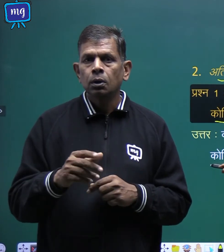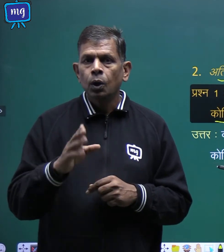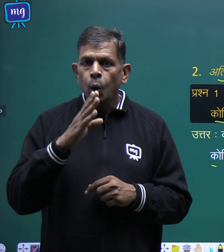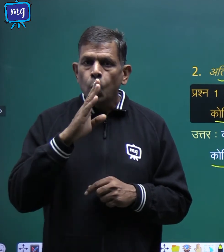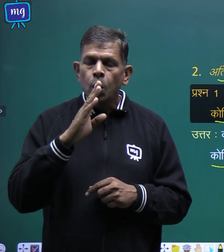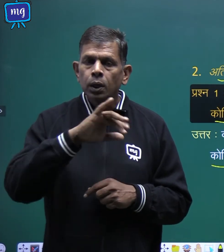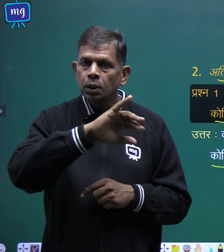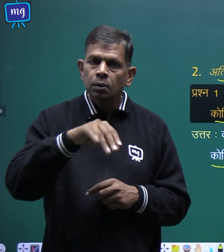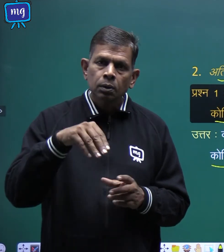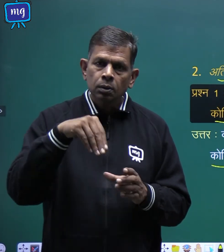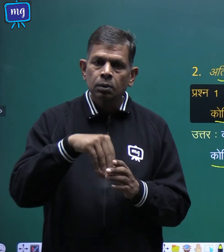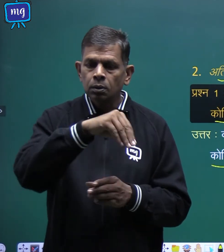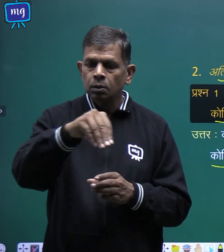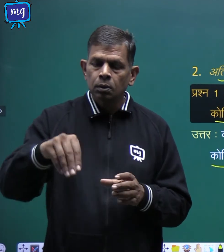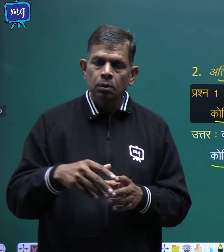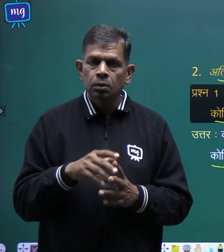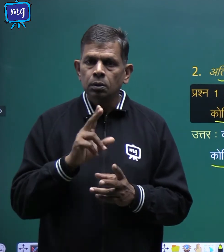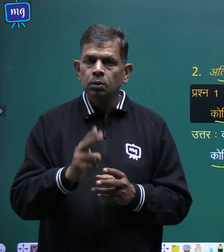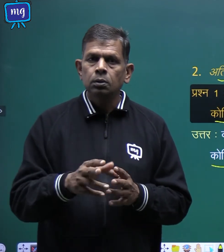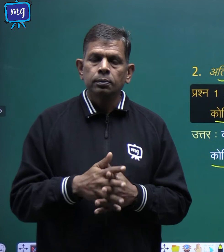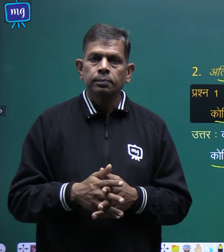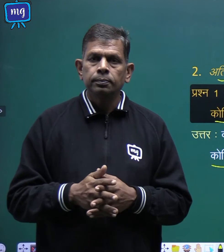कोशिकांग पाए जाते हैं।